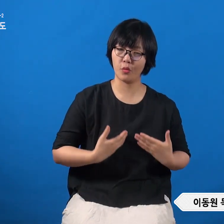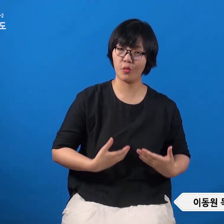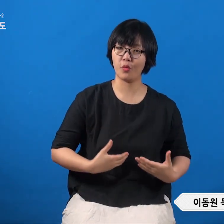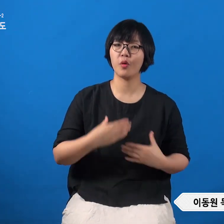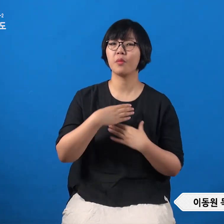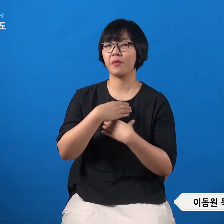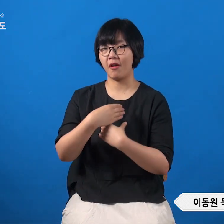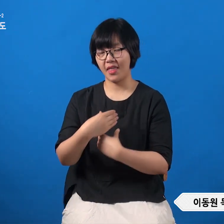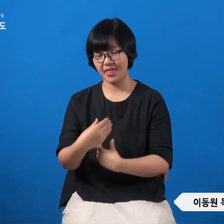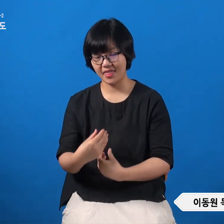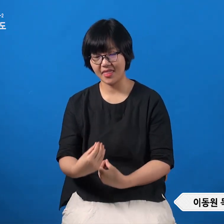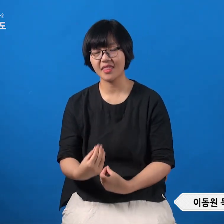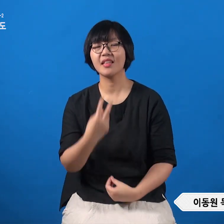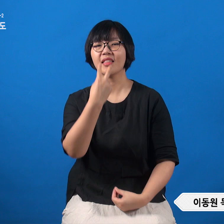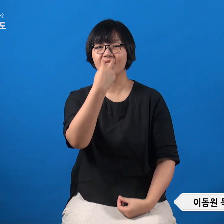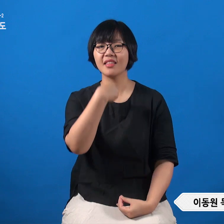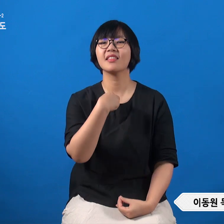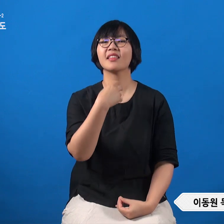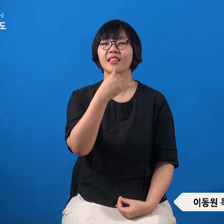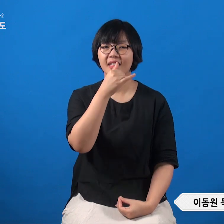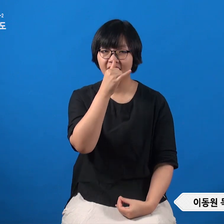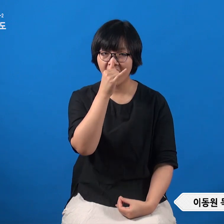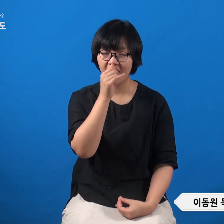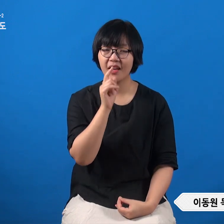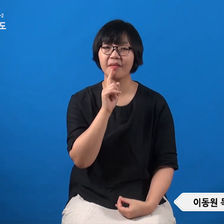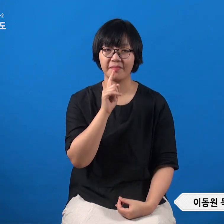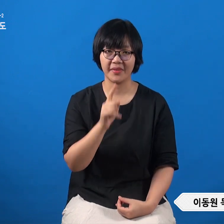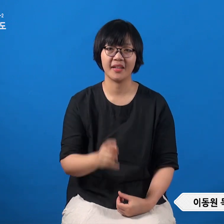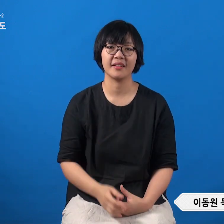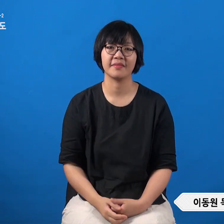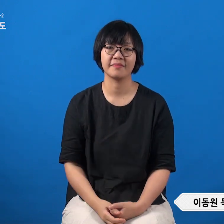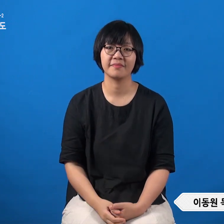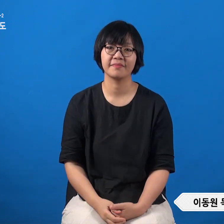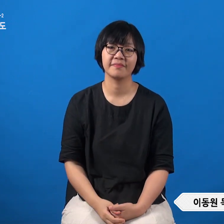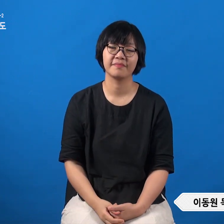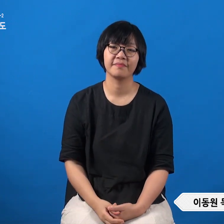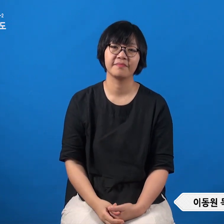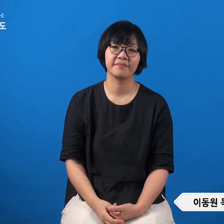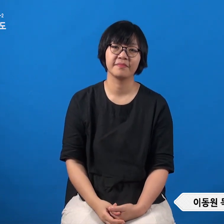고요와 평안, 이 두 단어가 나와요. 고요함과 평안함입니다.